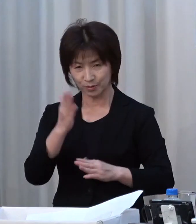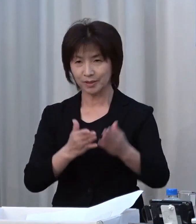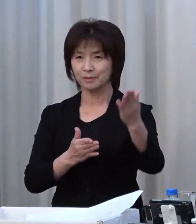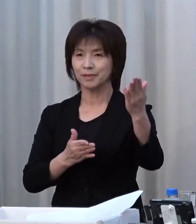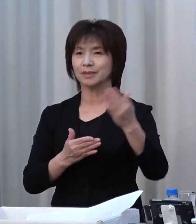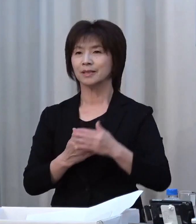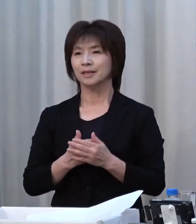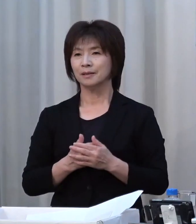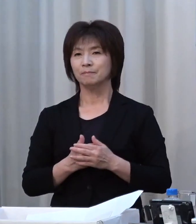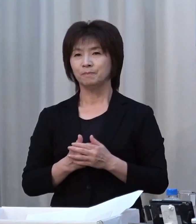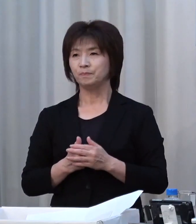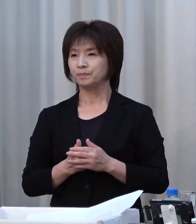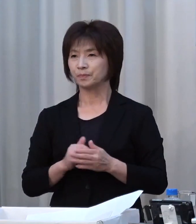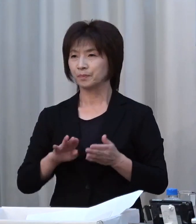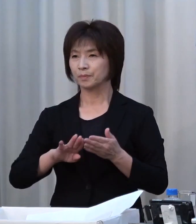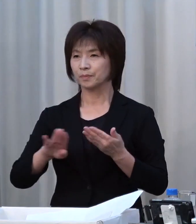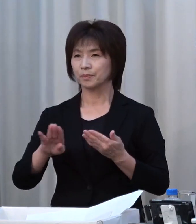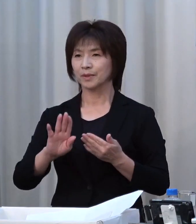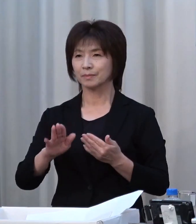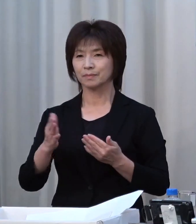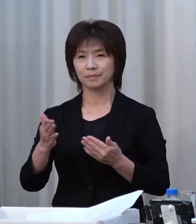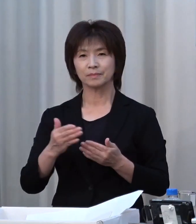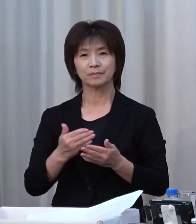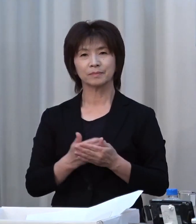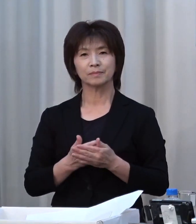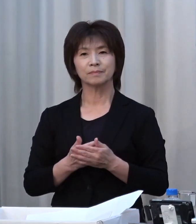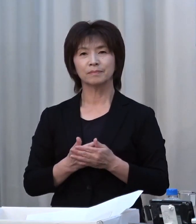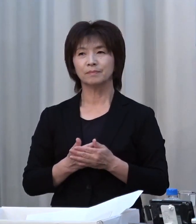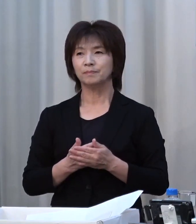がとうございます。 その他、